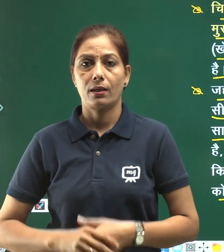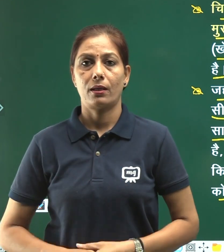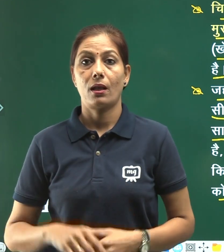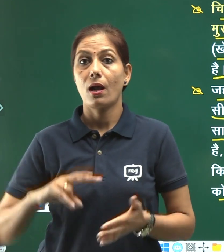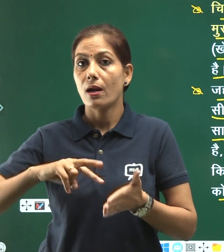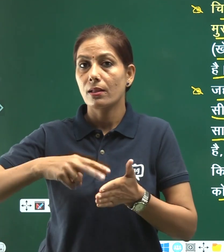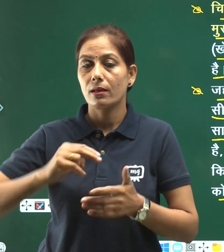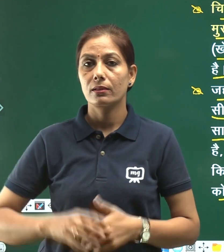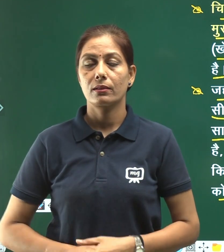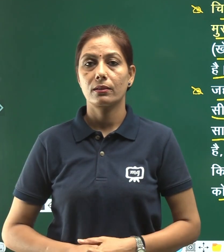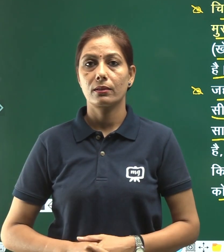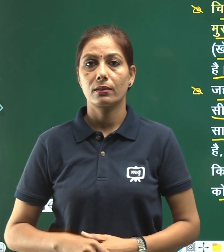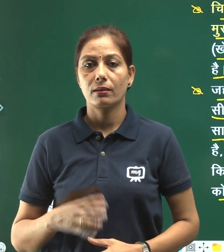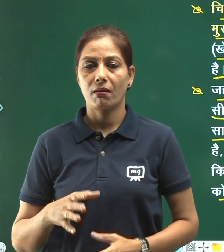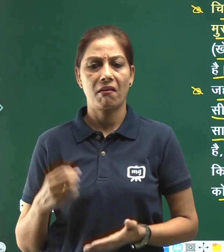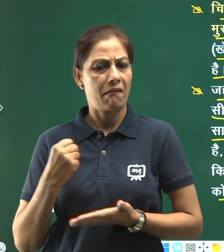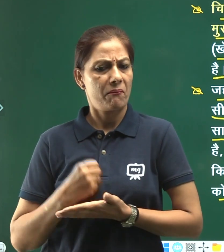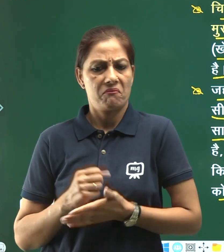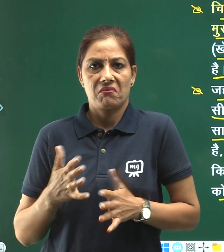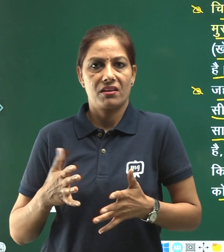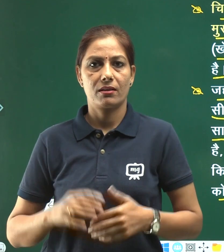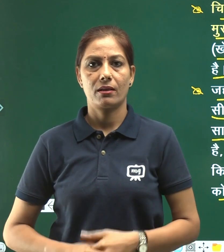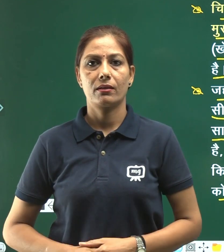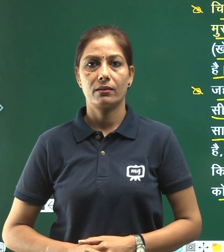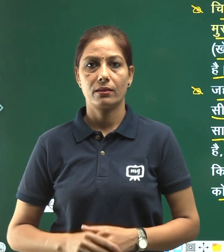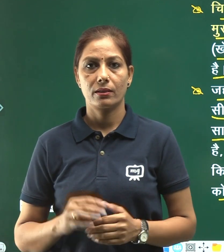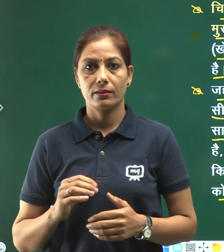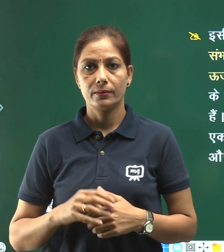अर्थात यह अनिश्चित है, असीमित है।